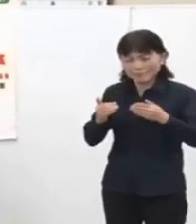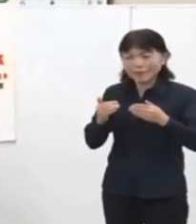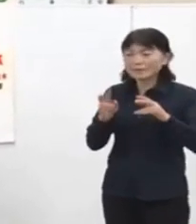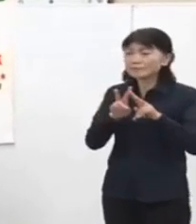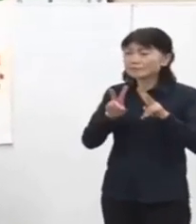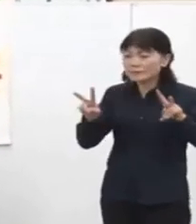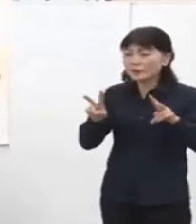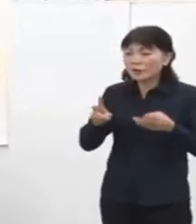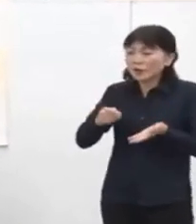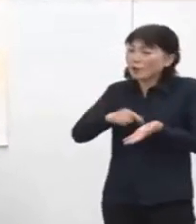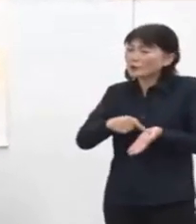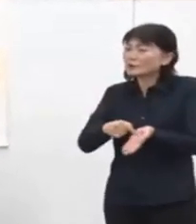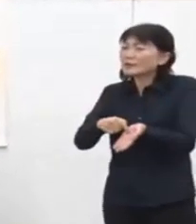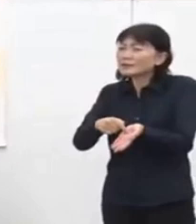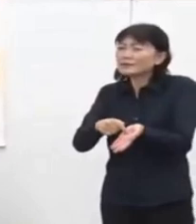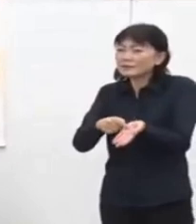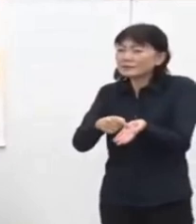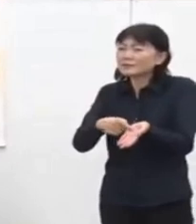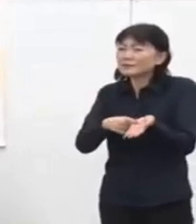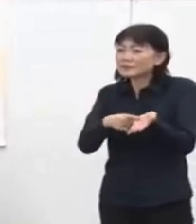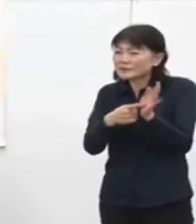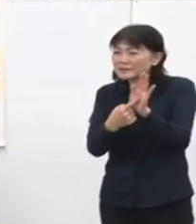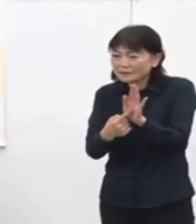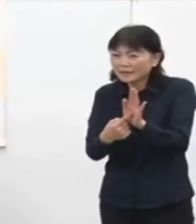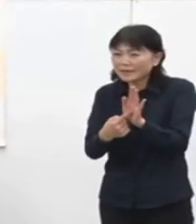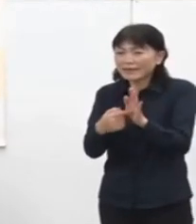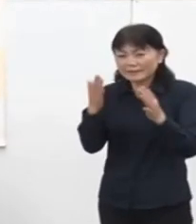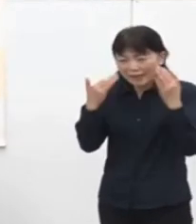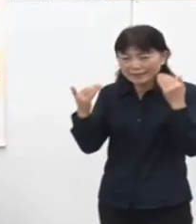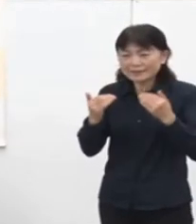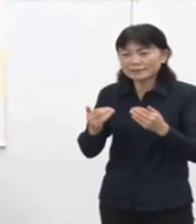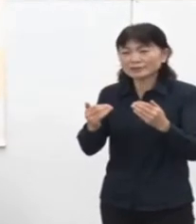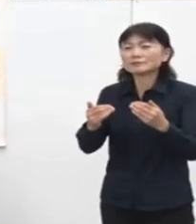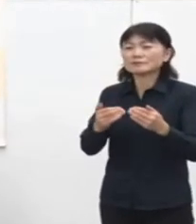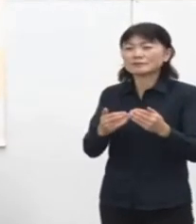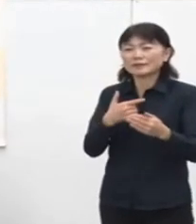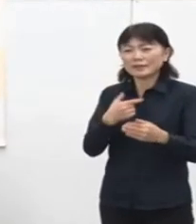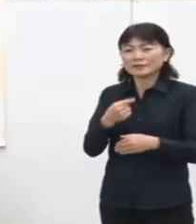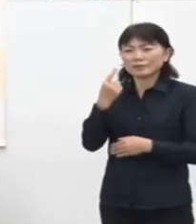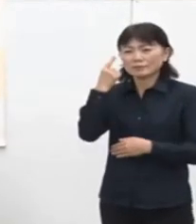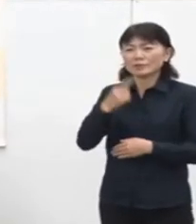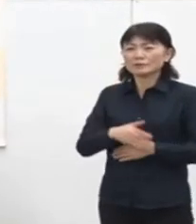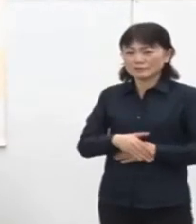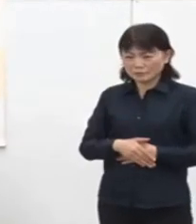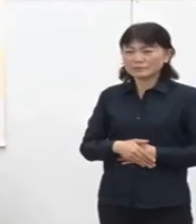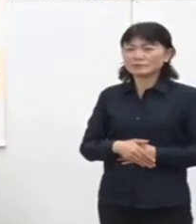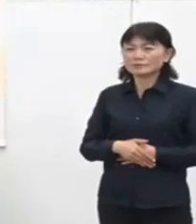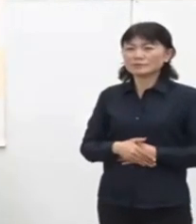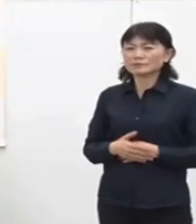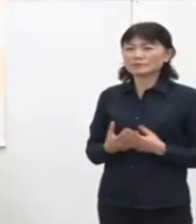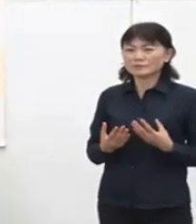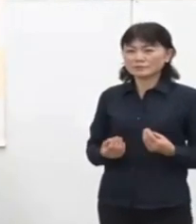やっぱ協議は丁寧に進めていきたいと思います。 次の質問をお受けします。